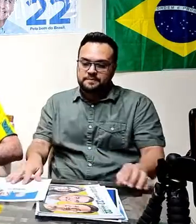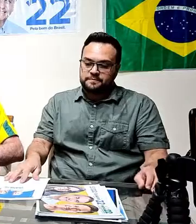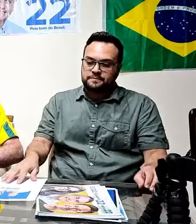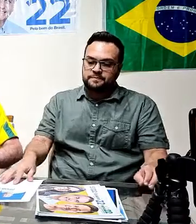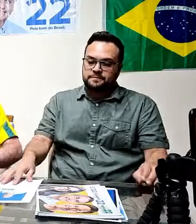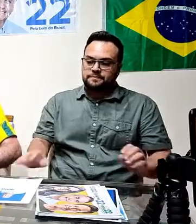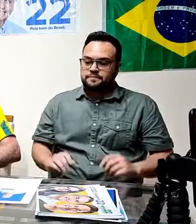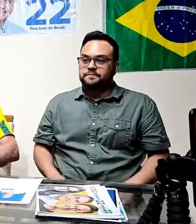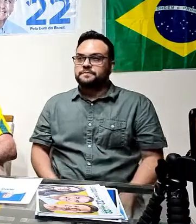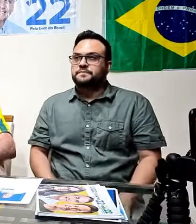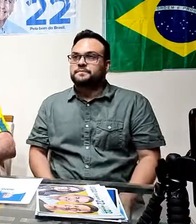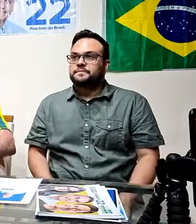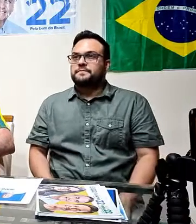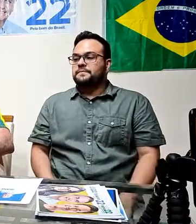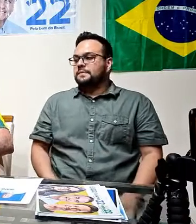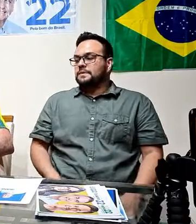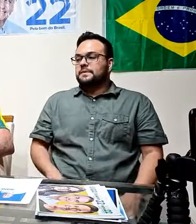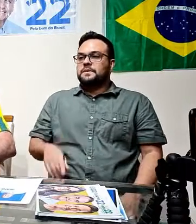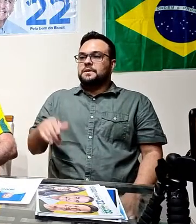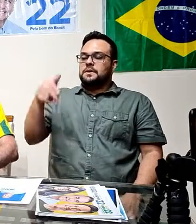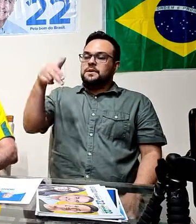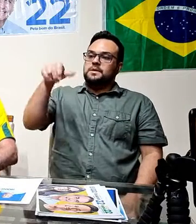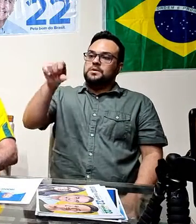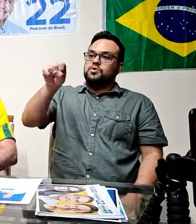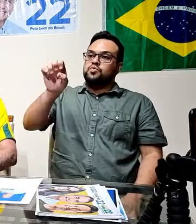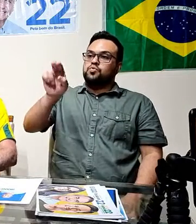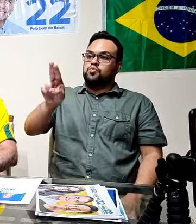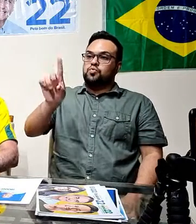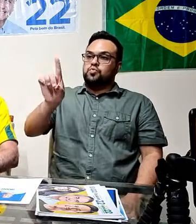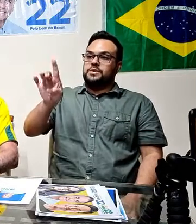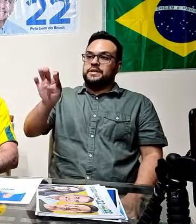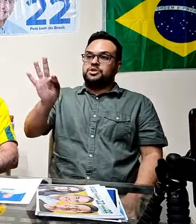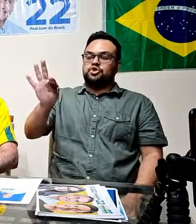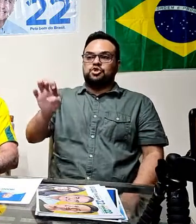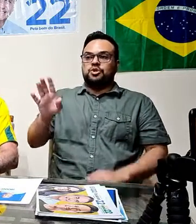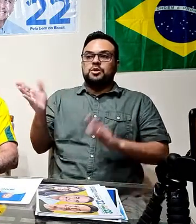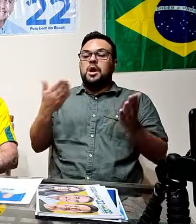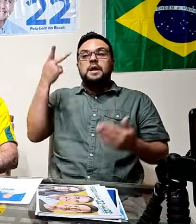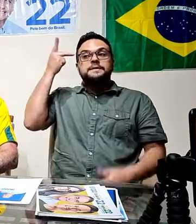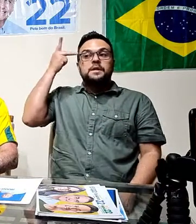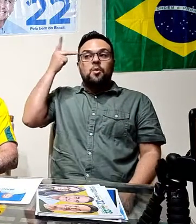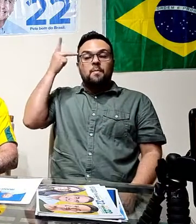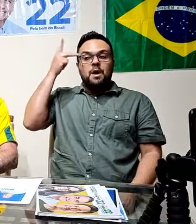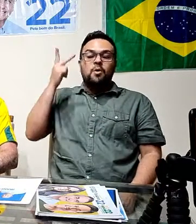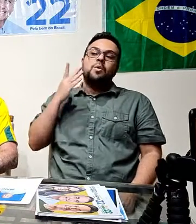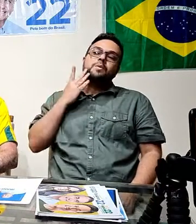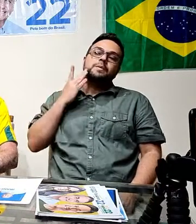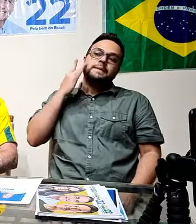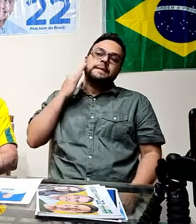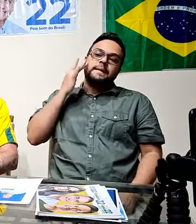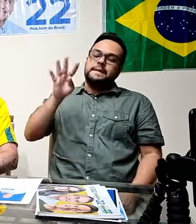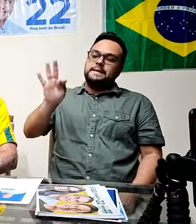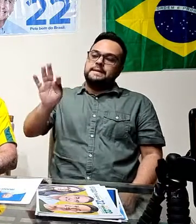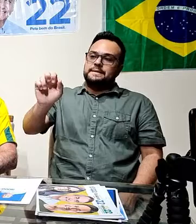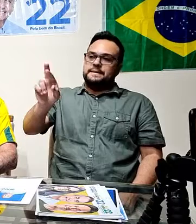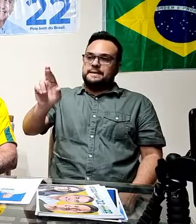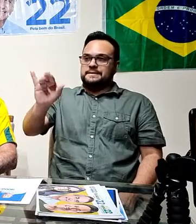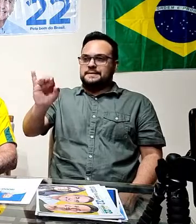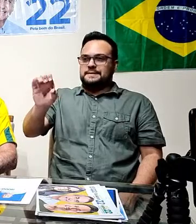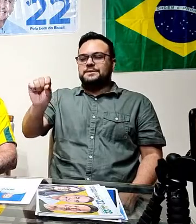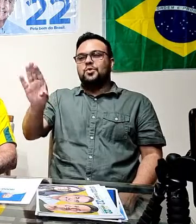Aqui, encerrando aqui o Sudeste, né? São Paulo, o nosso Tarcísio, candidato